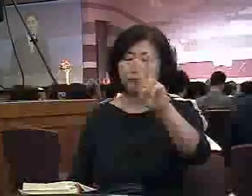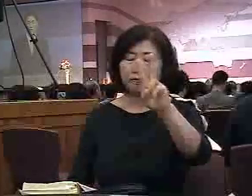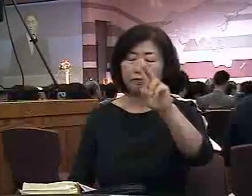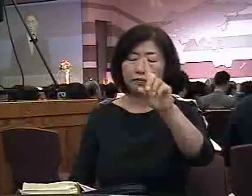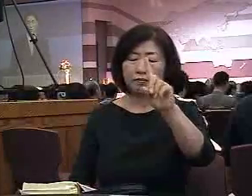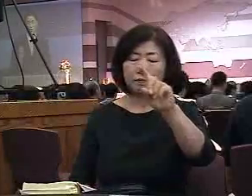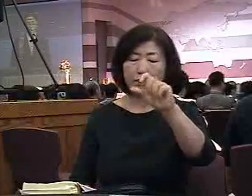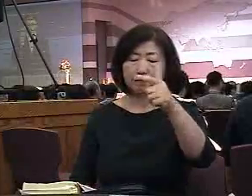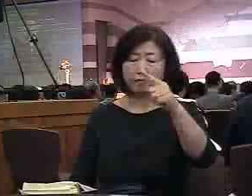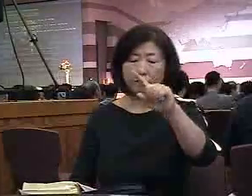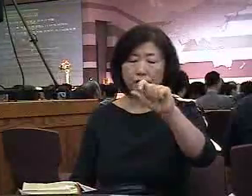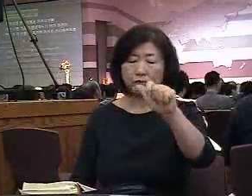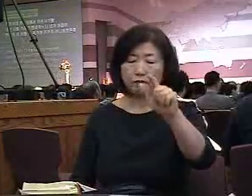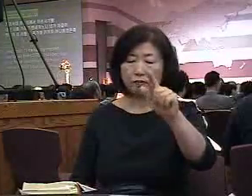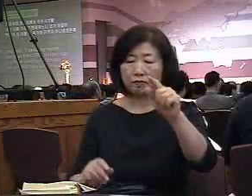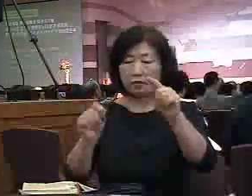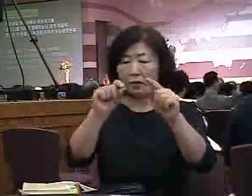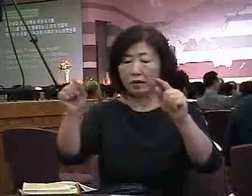한 절씩